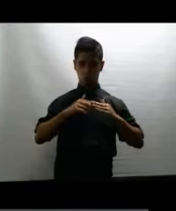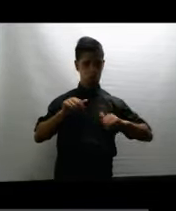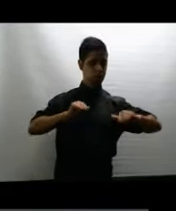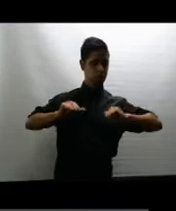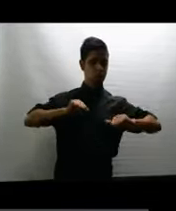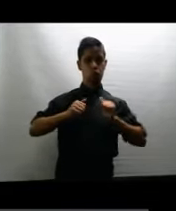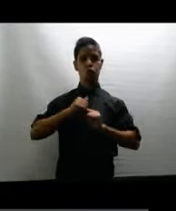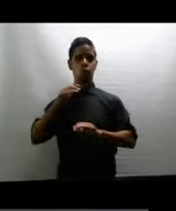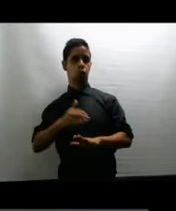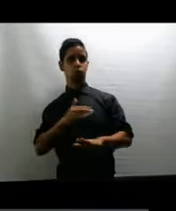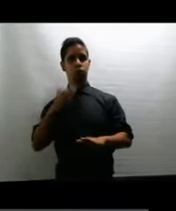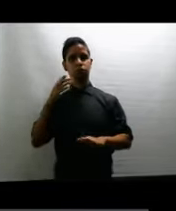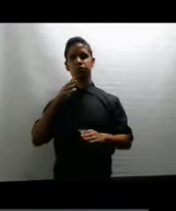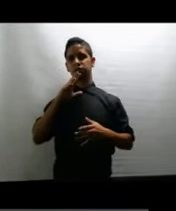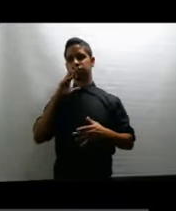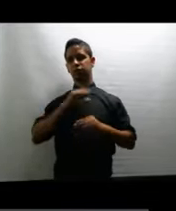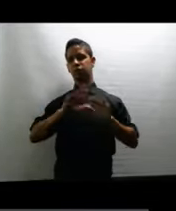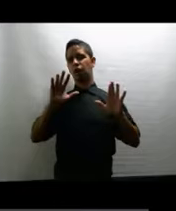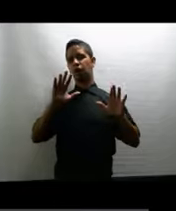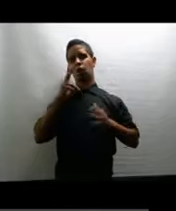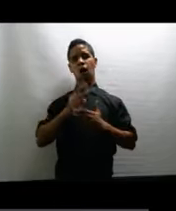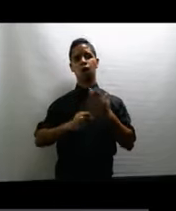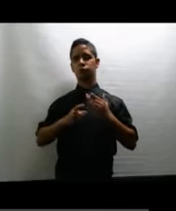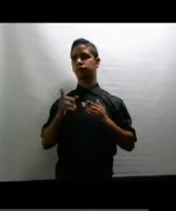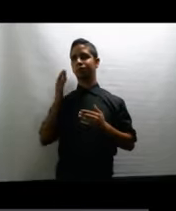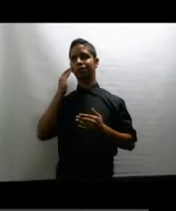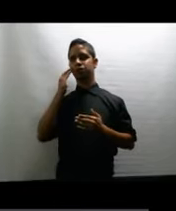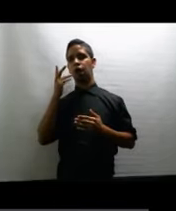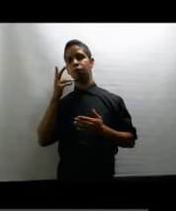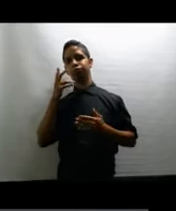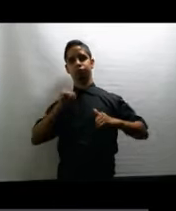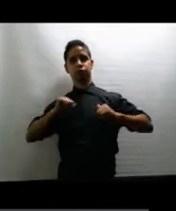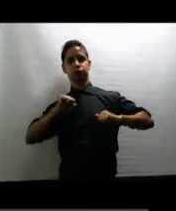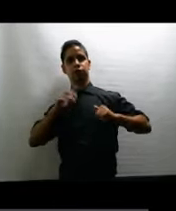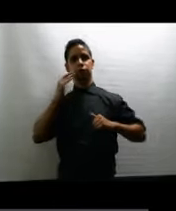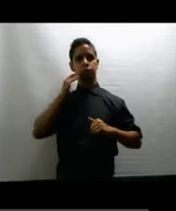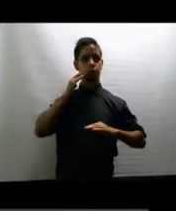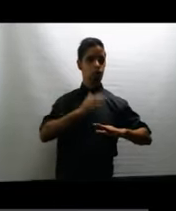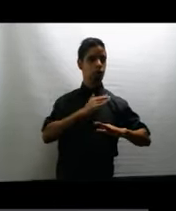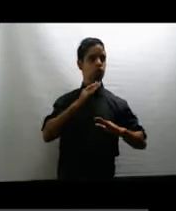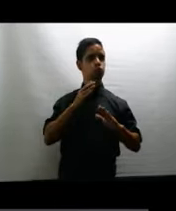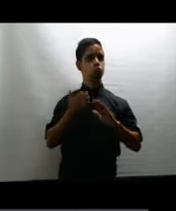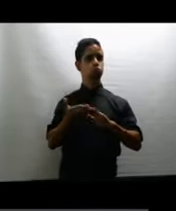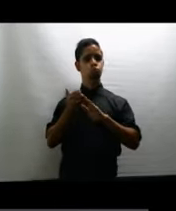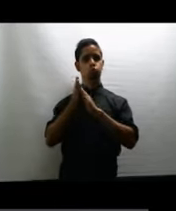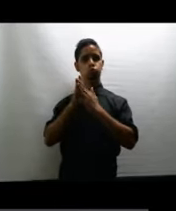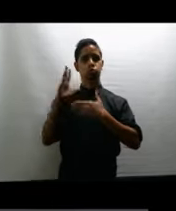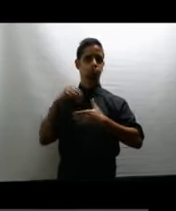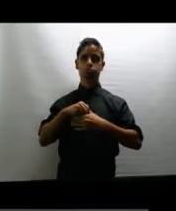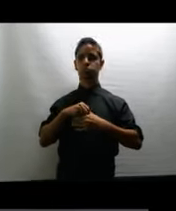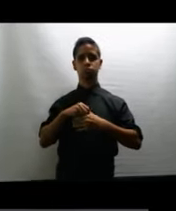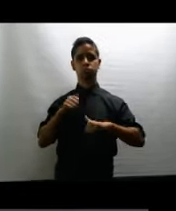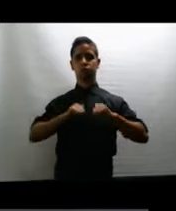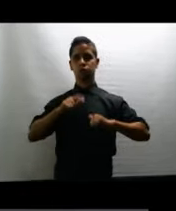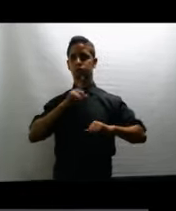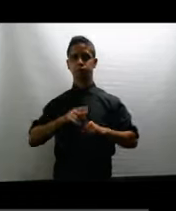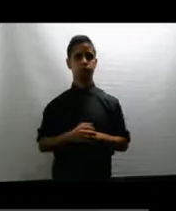performance necesariamente, porque gente que sabe de teatro, sabe de música, pues es como estar divertido. Cuando tú